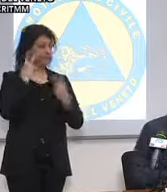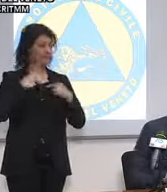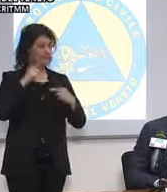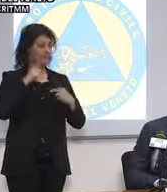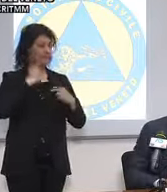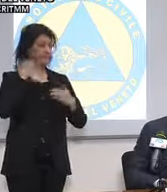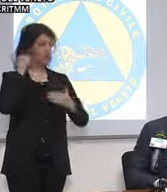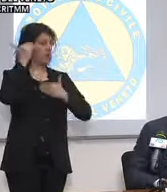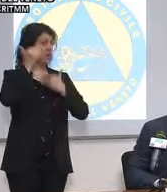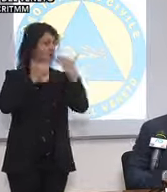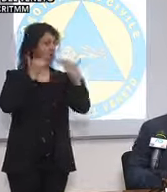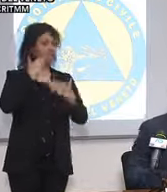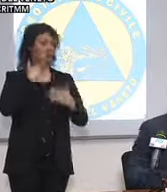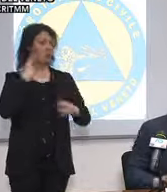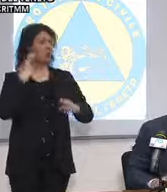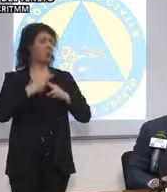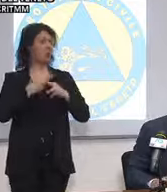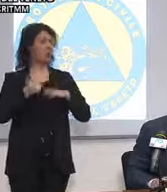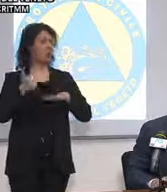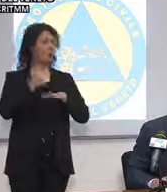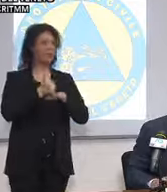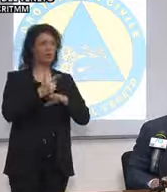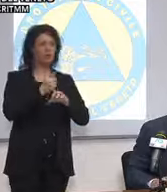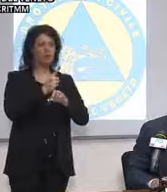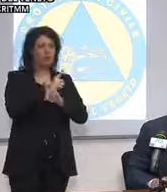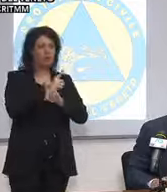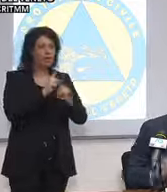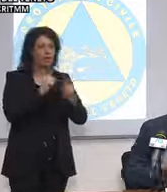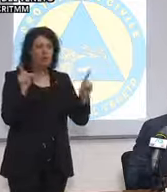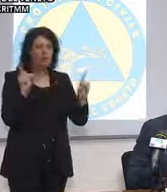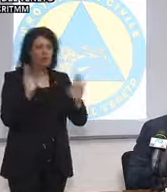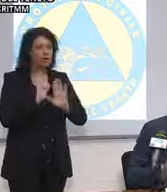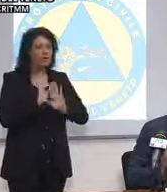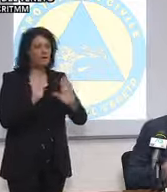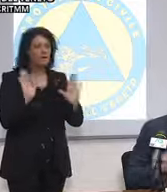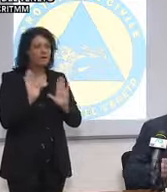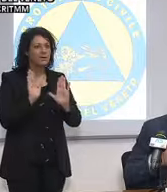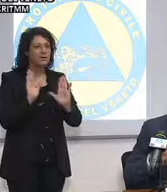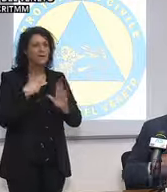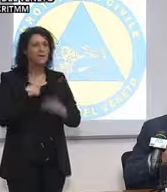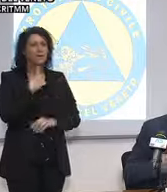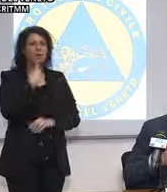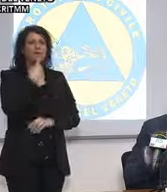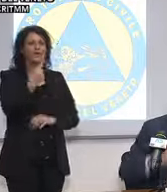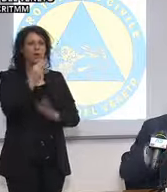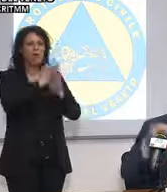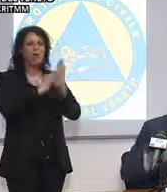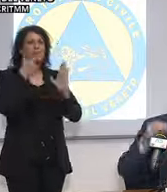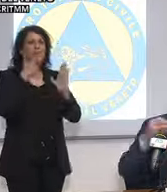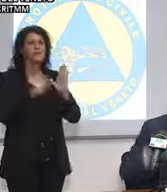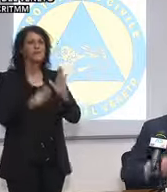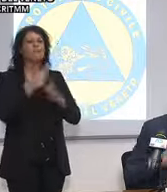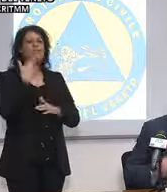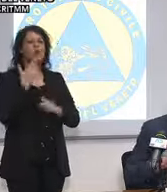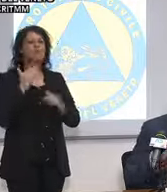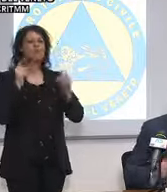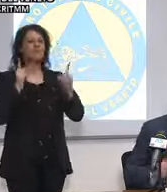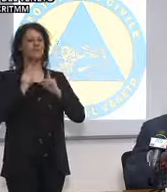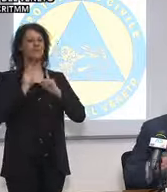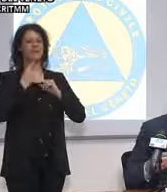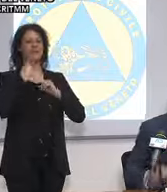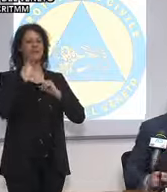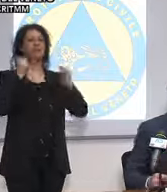minestre, segnatevelo, lo dico per difendere i veneti. Cioè, che non ci sia qualcuno che pensa che ci sia qualche